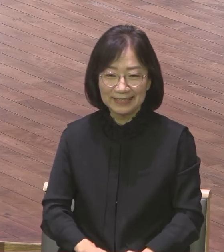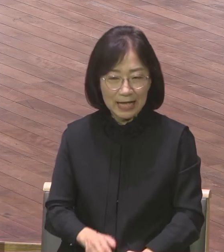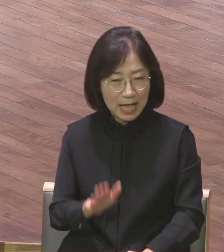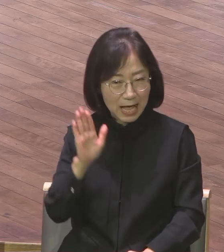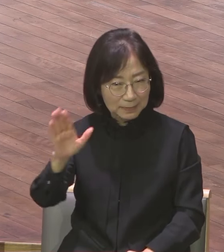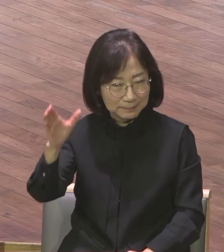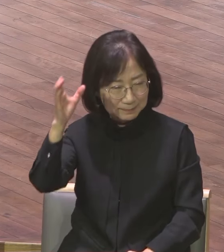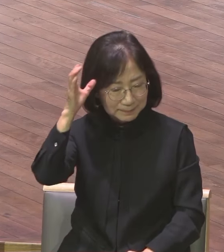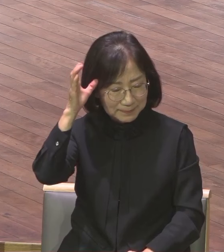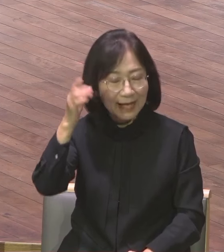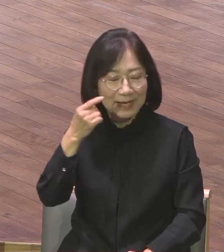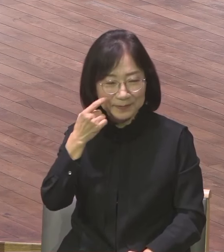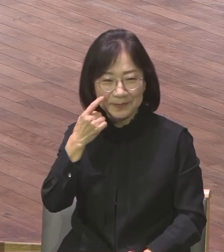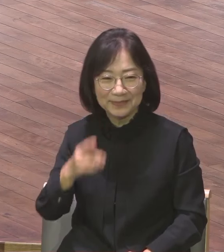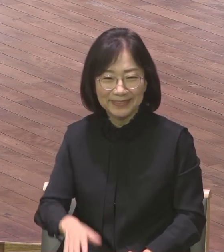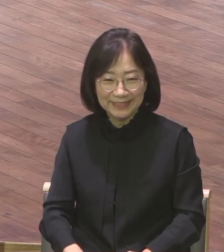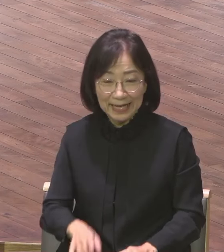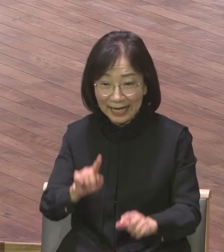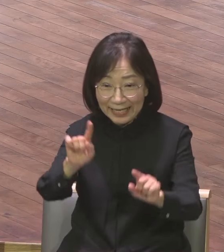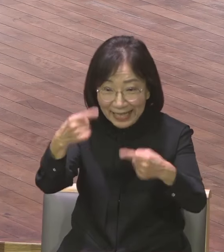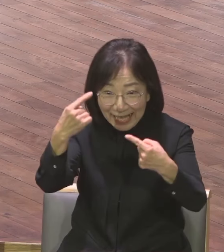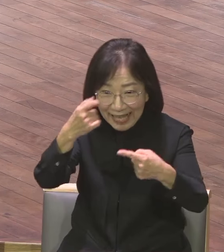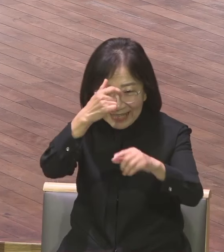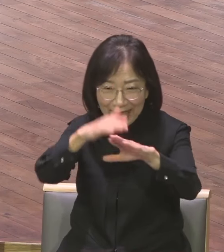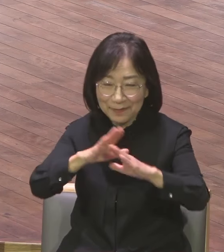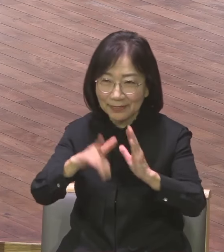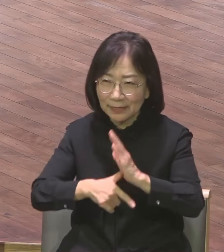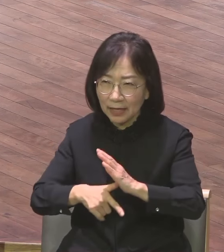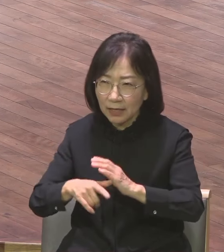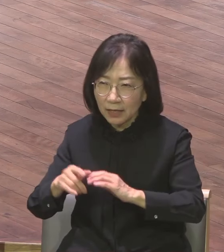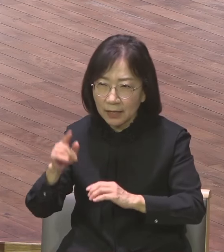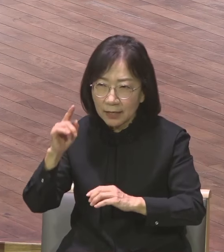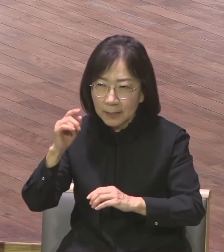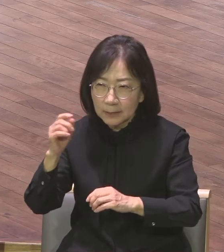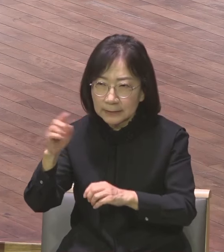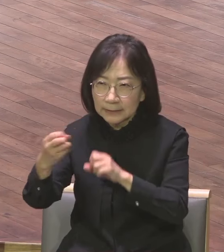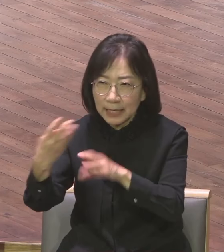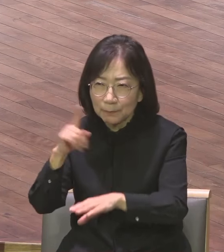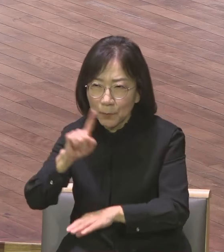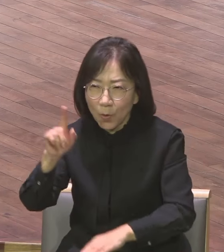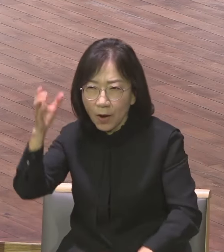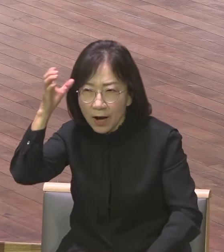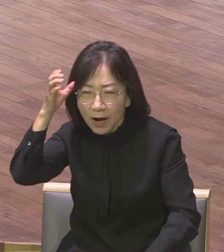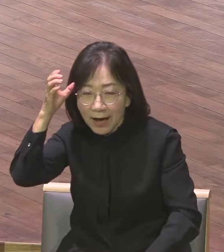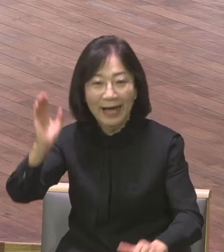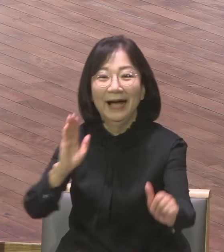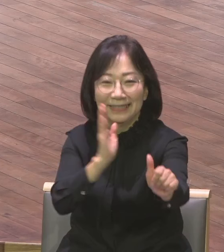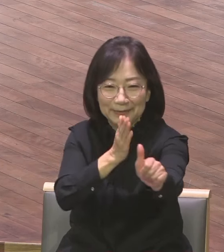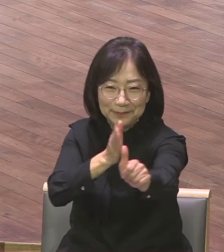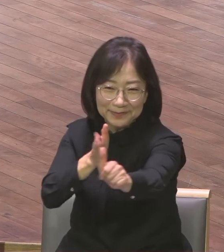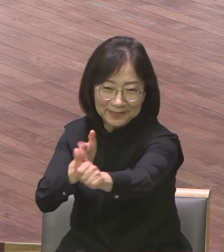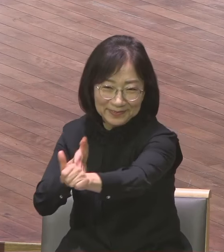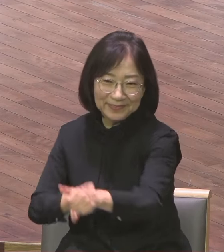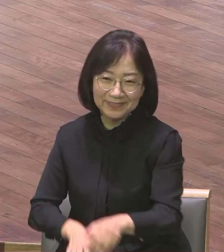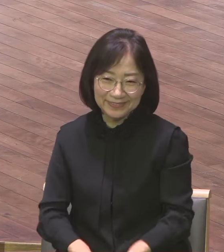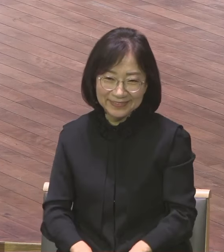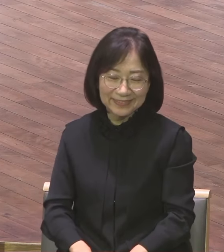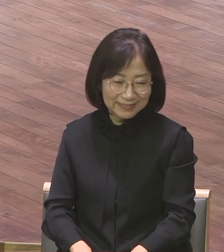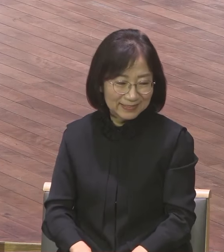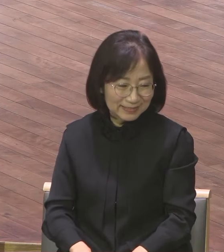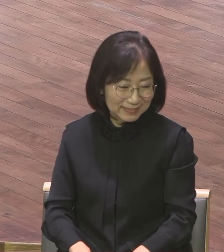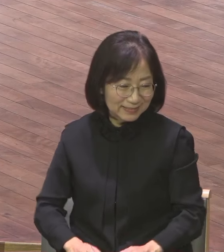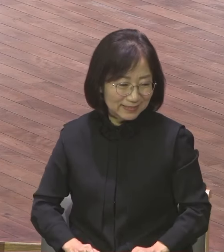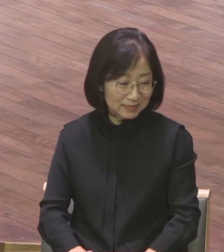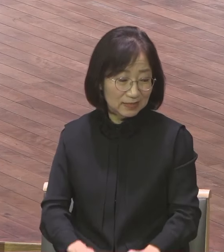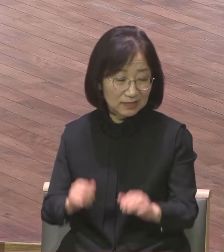기대하시라 성부영신예배. 자, 5절 봅니다. 자, 그들은 세상에